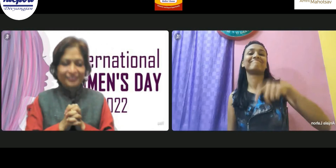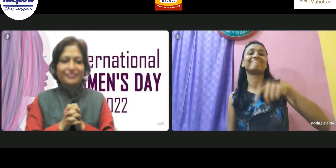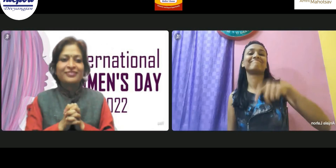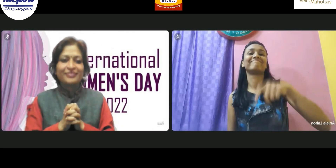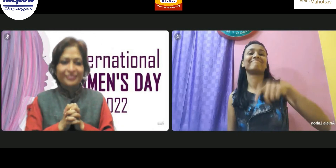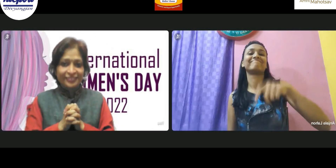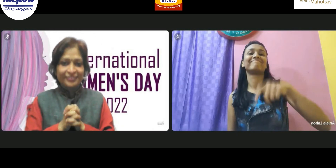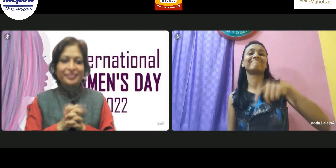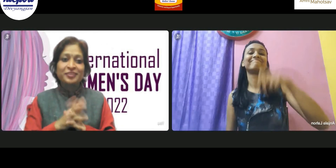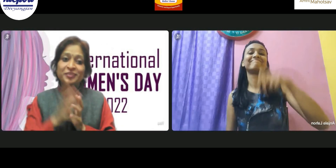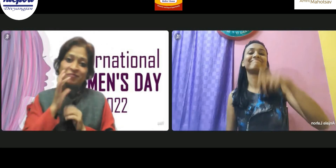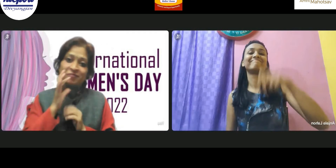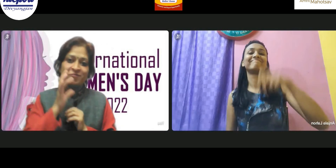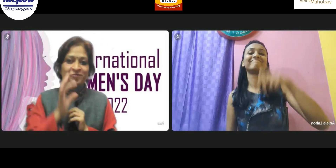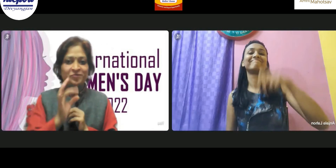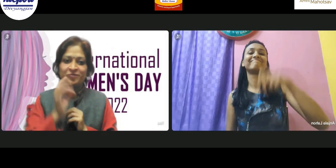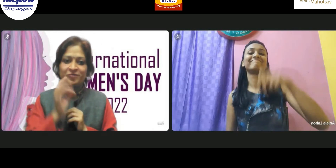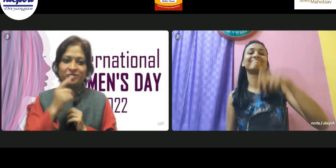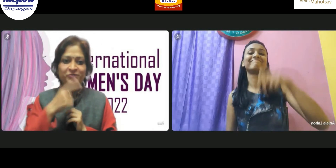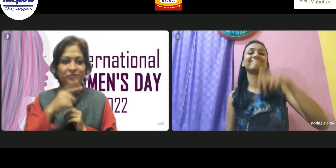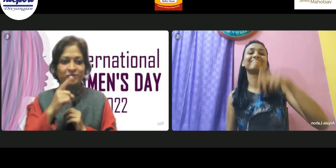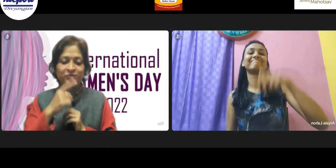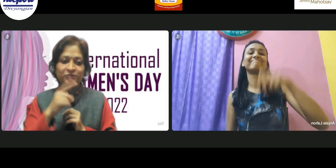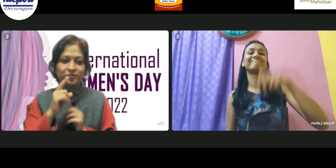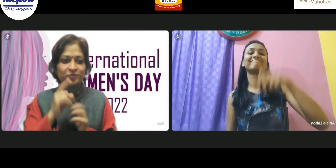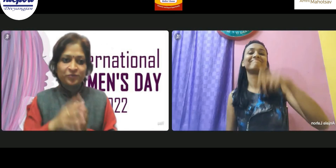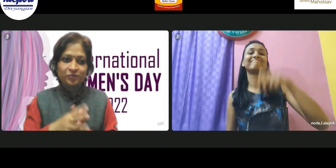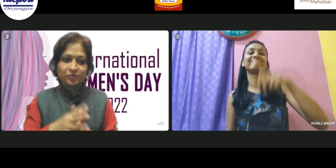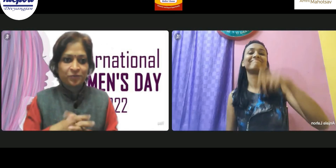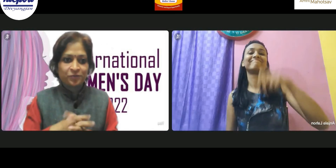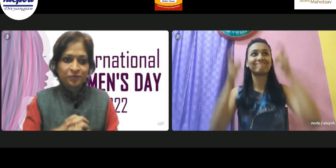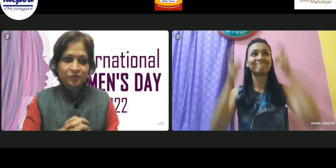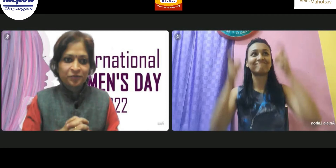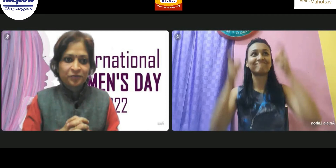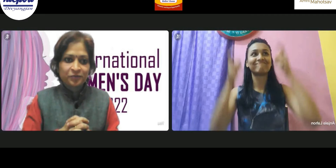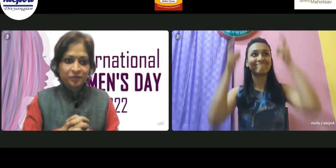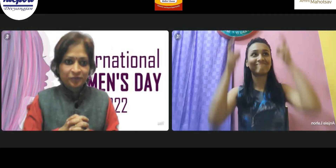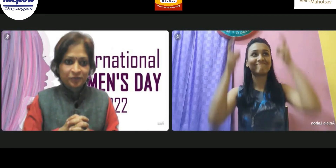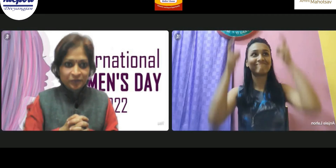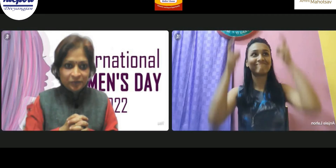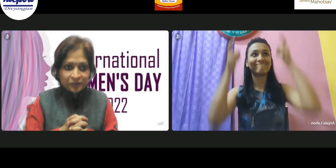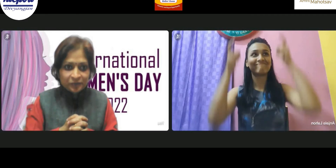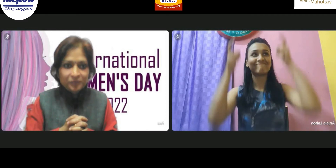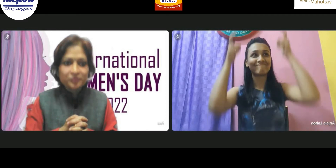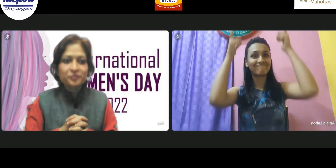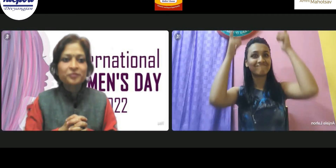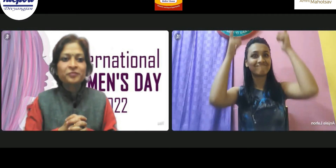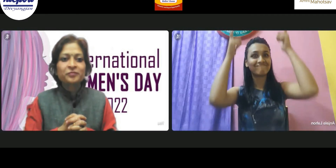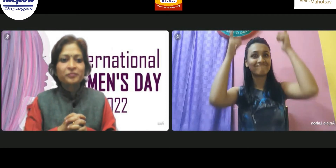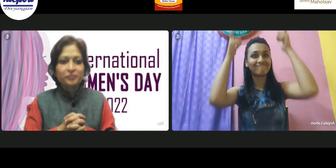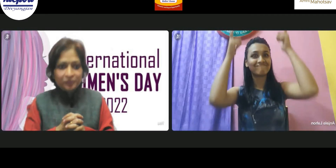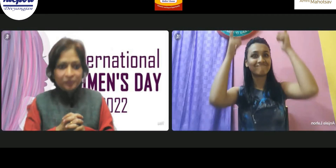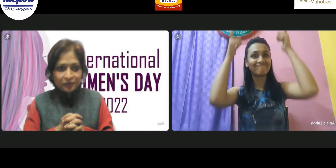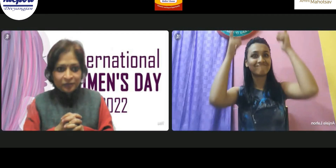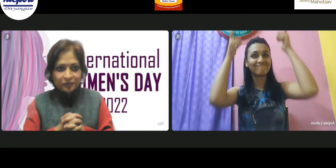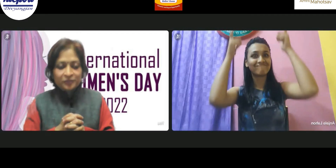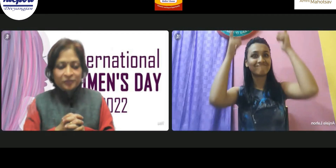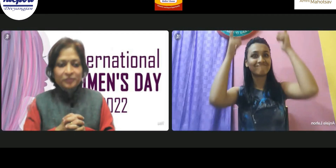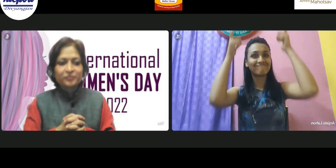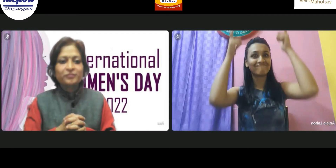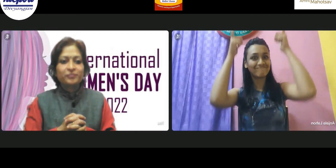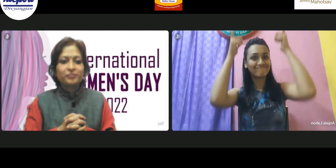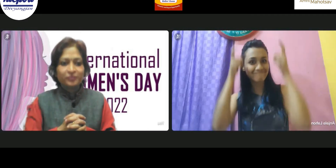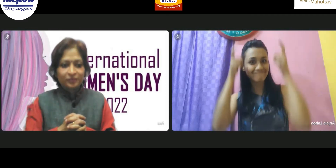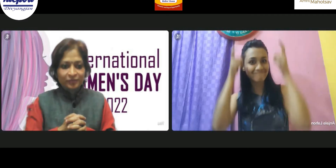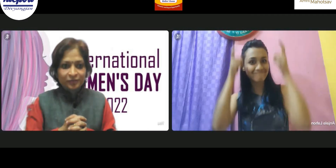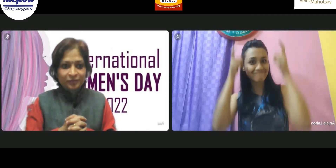मुझे बहुत अच्छा लगा। फिर मैं वॉक करके गई, और फिर वो मुझे ताज पहनाया गया, और